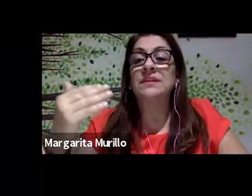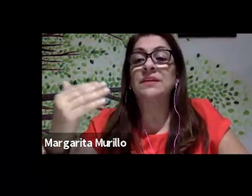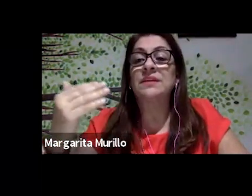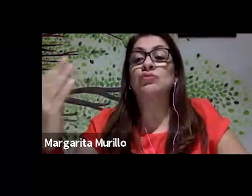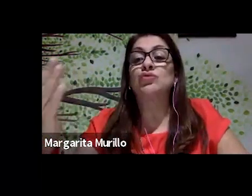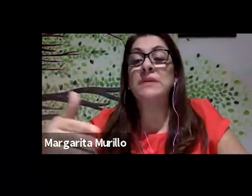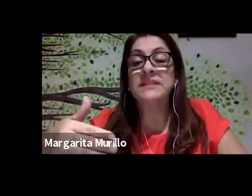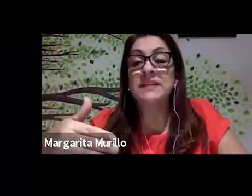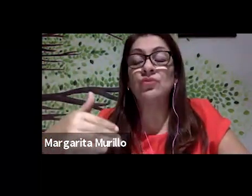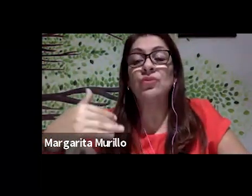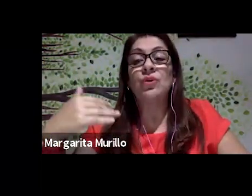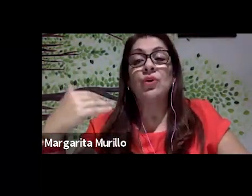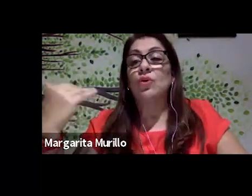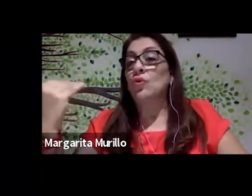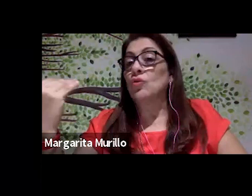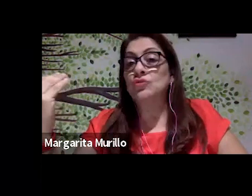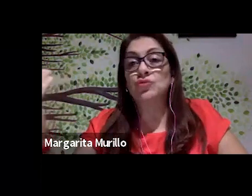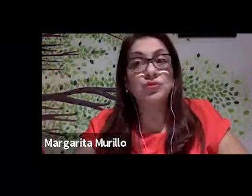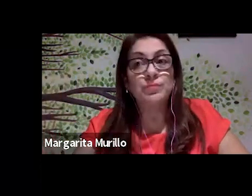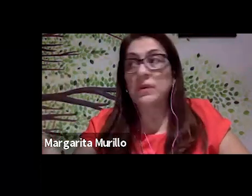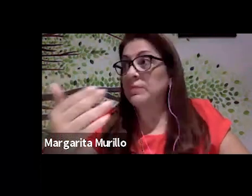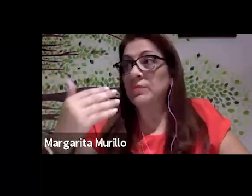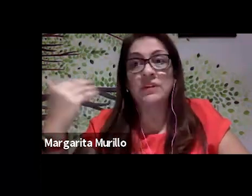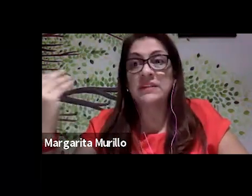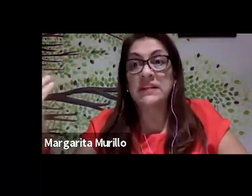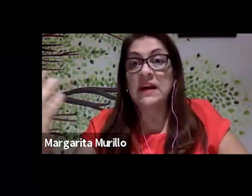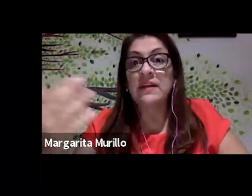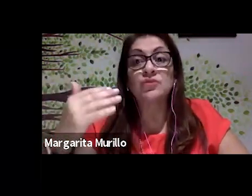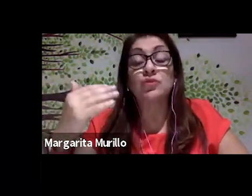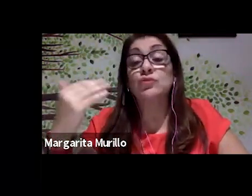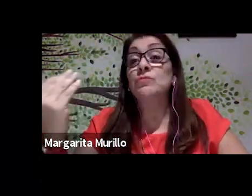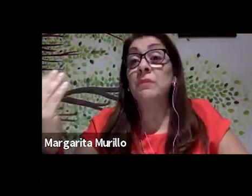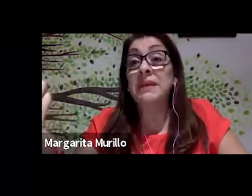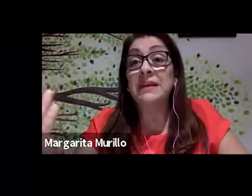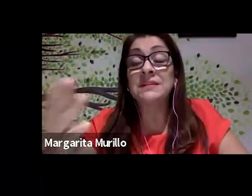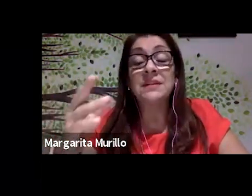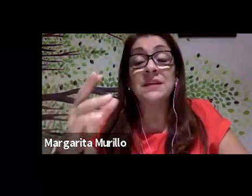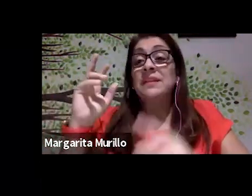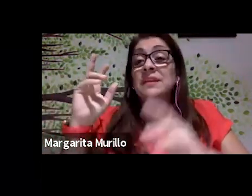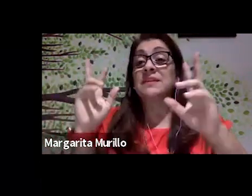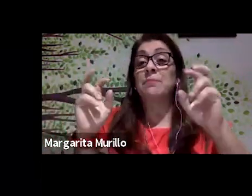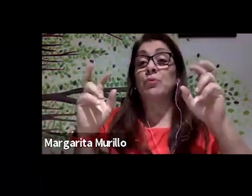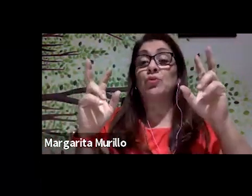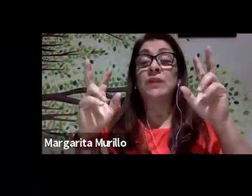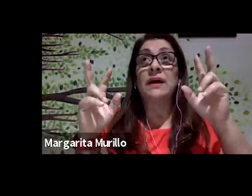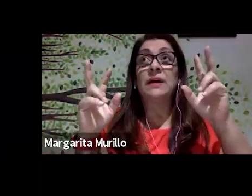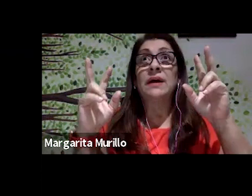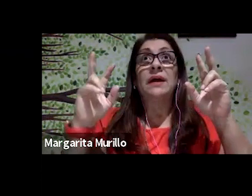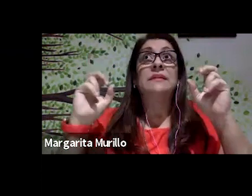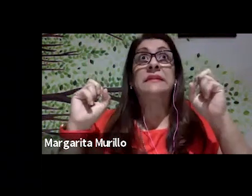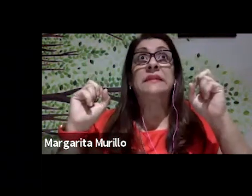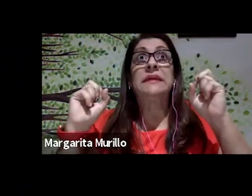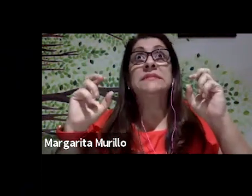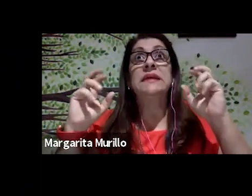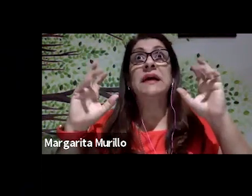la capacidad de conectarse con sus vecinos con sus las personas allegadas con sus familias disque por una